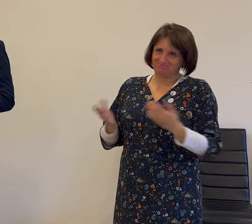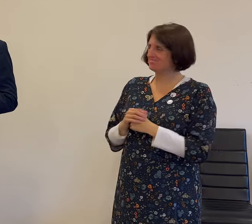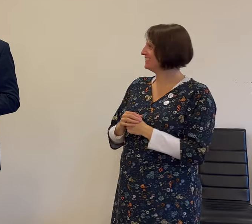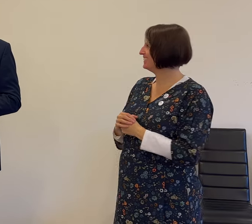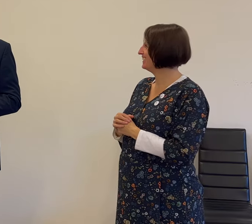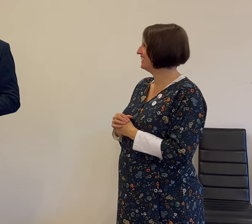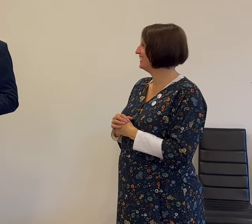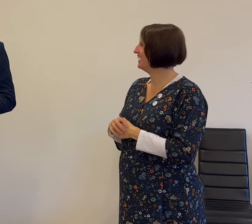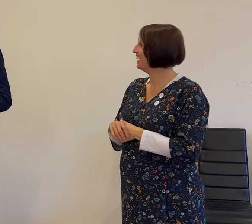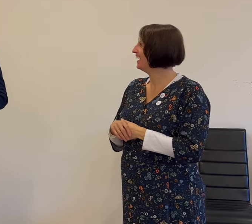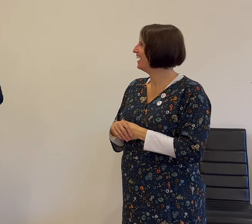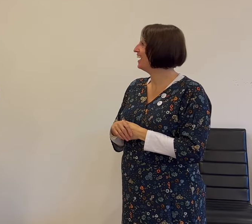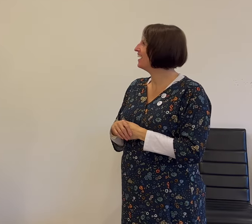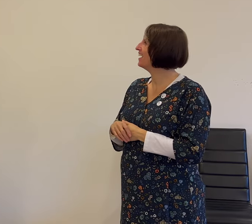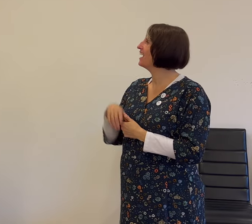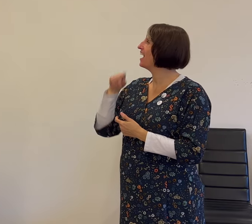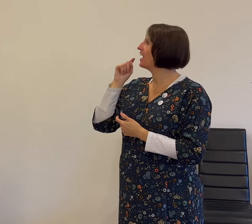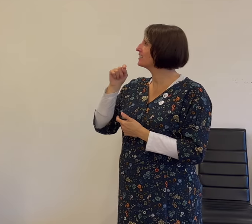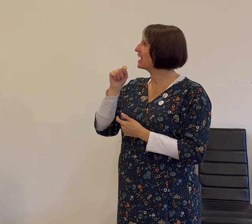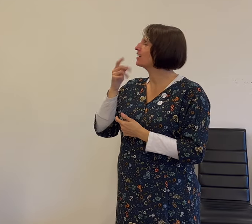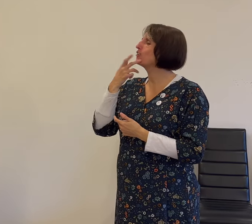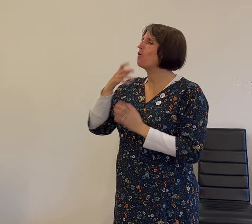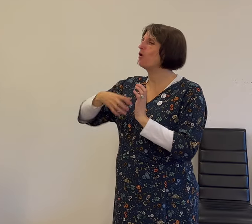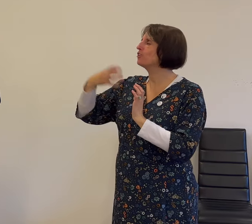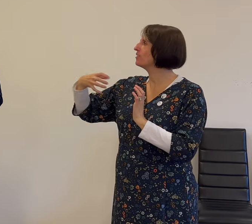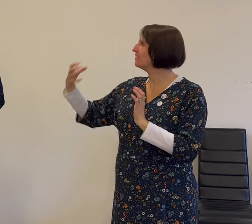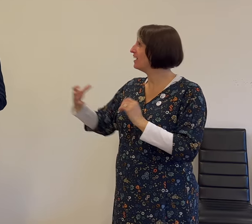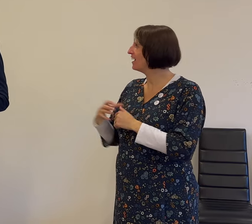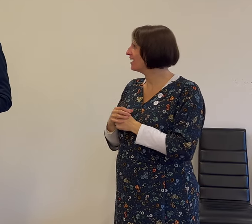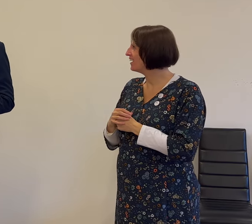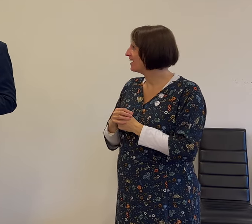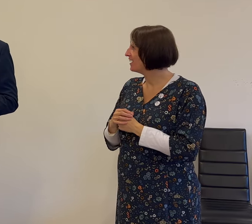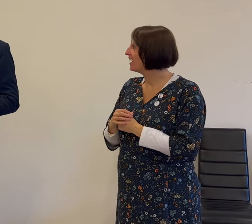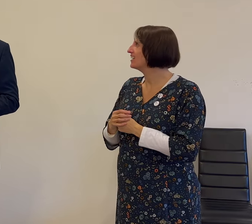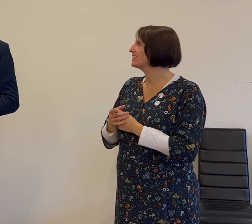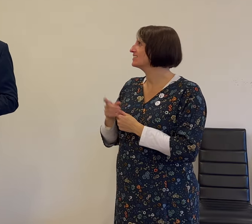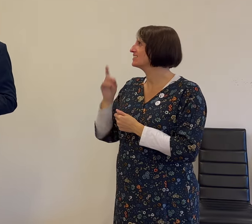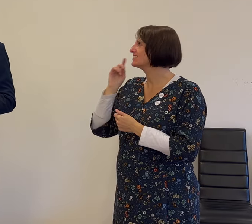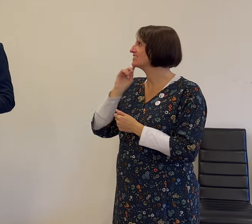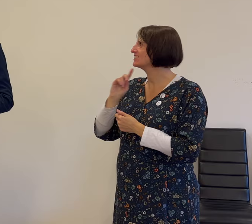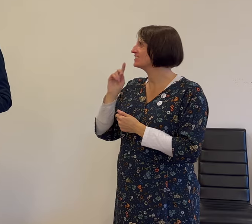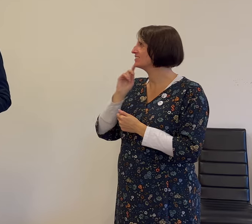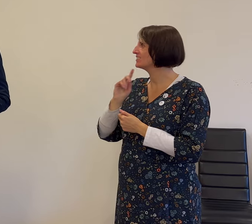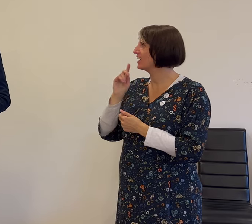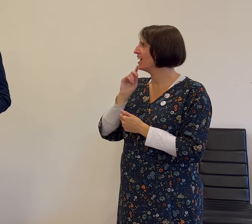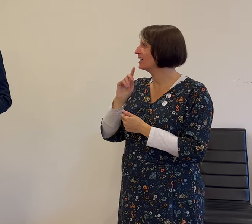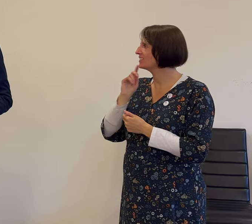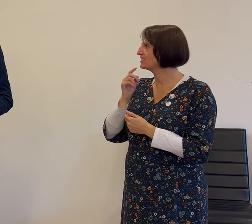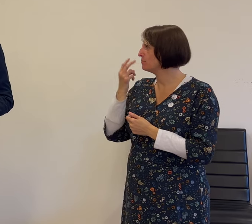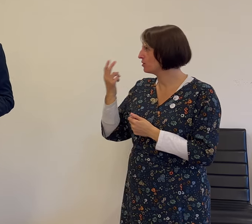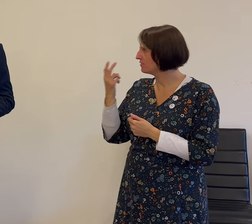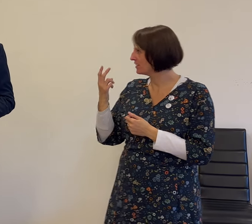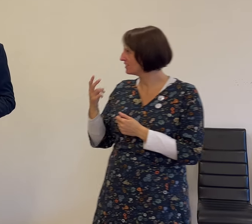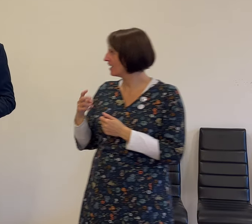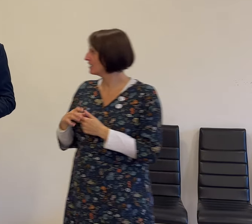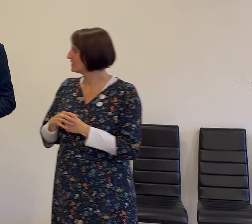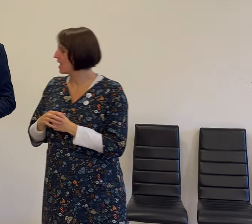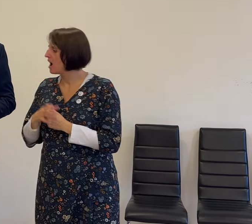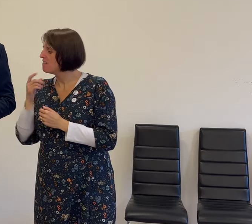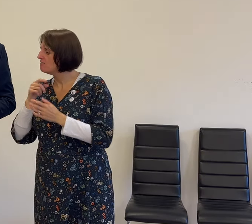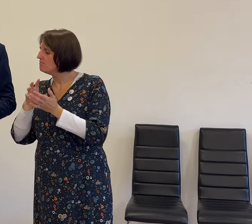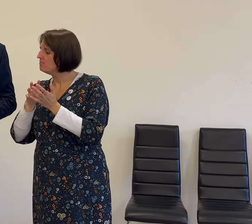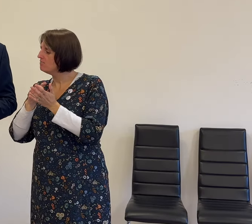No a jak to dlouho trvá? S vámi se podívejte, já jsem tam jeden verš přeskočil, verš